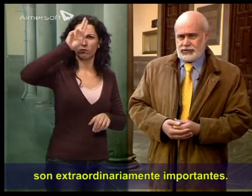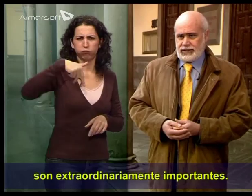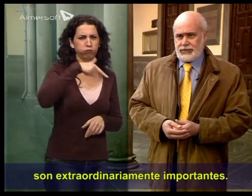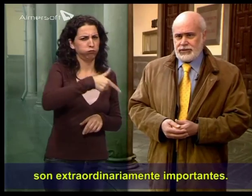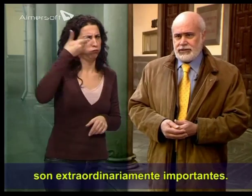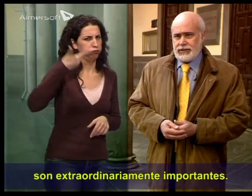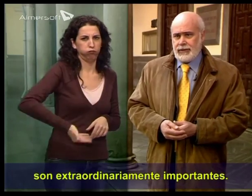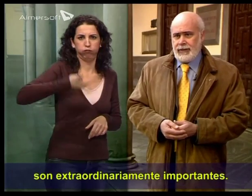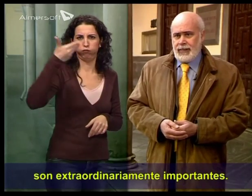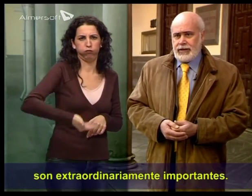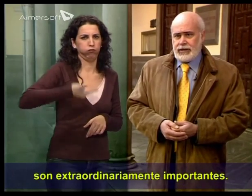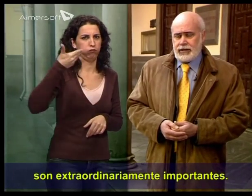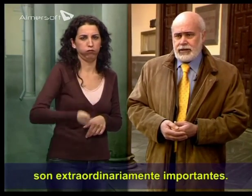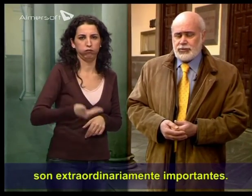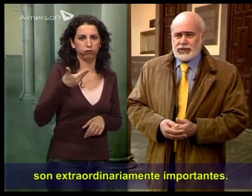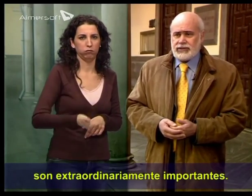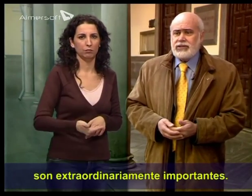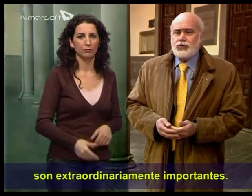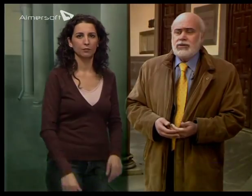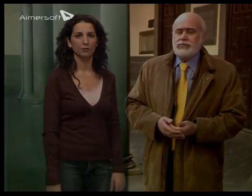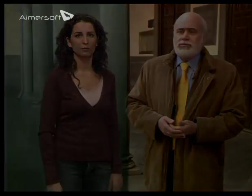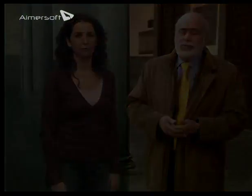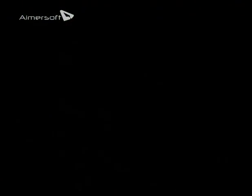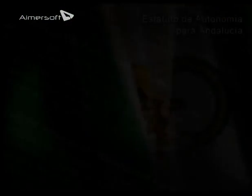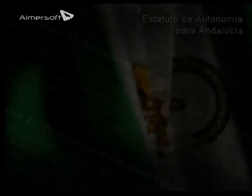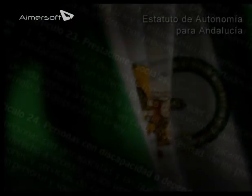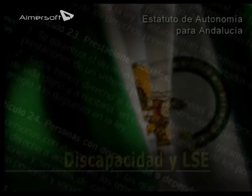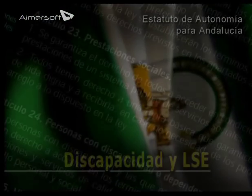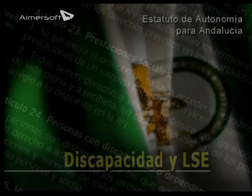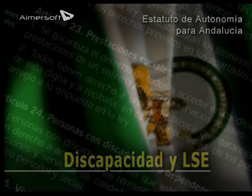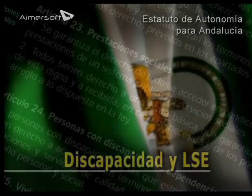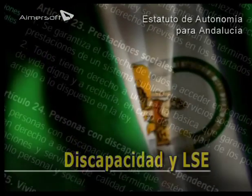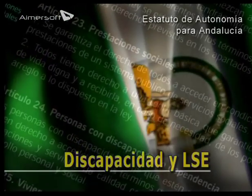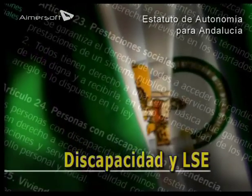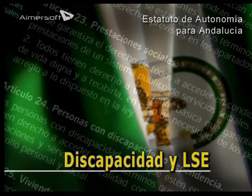son extraordinariamente importantes. Estas son...